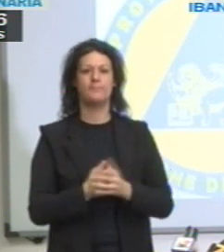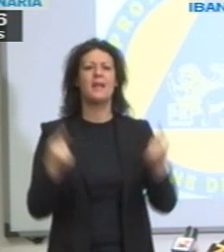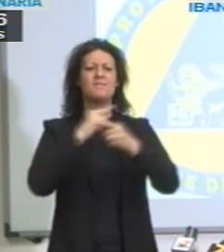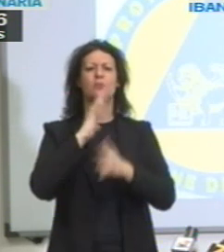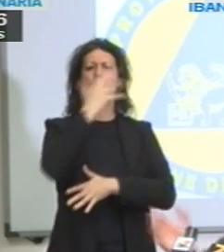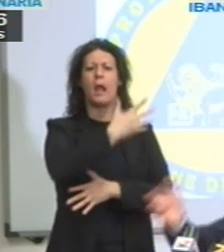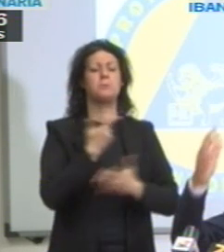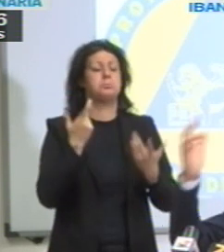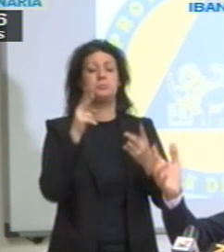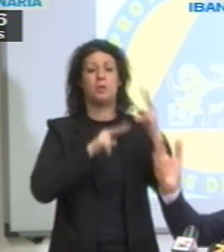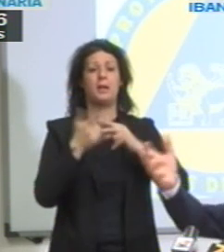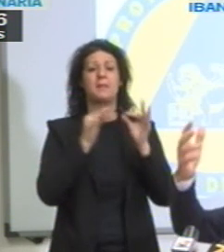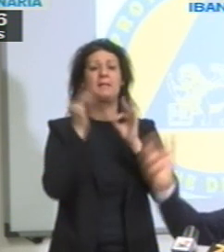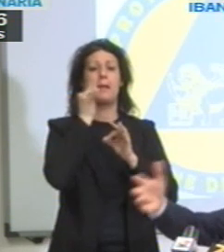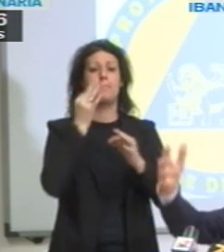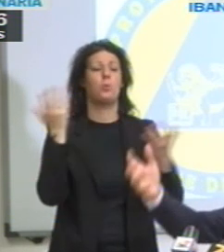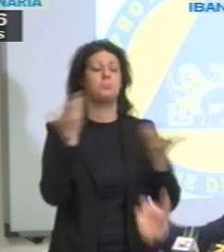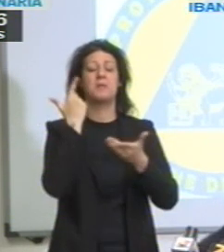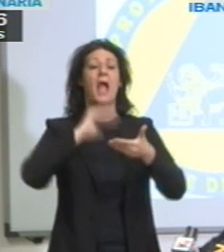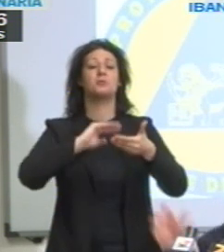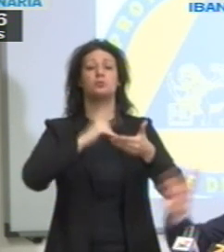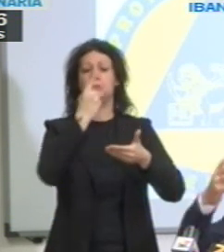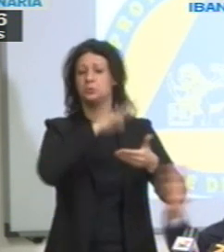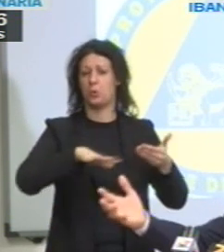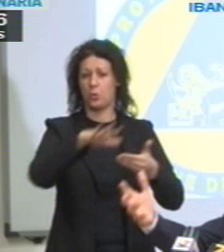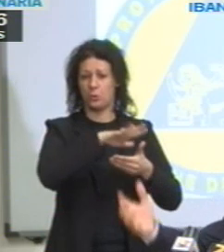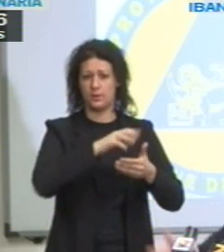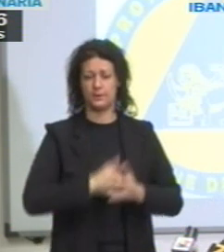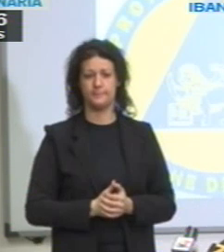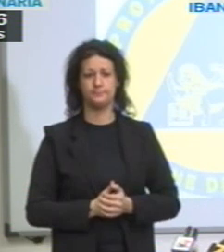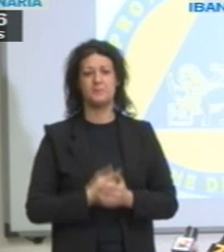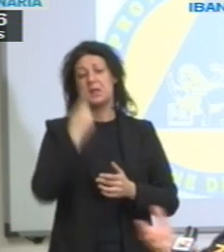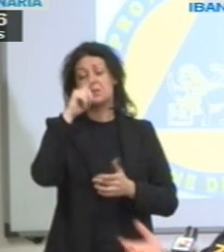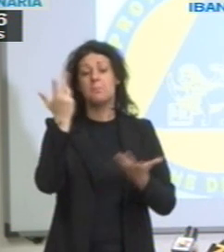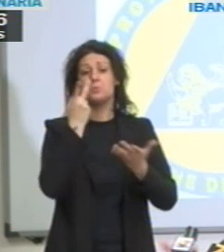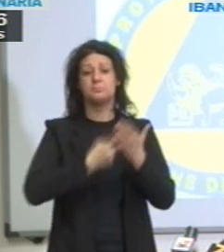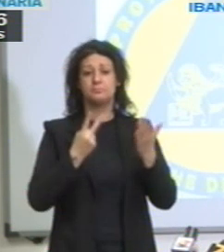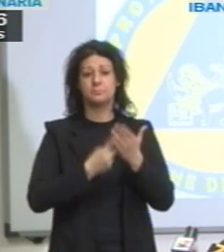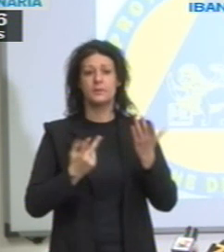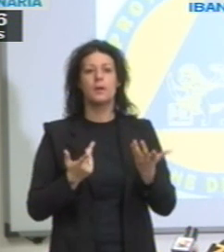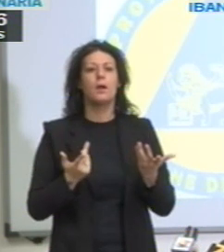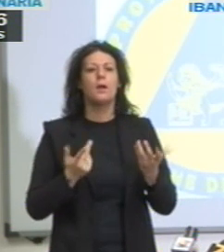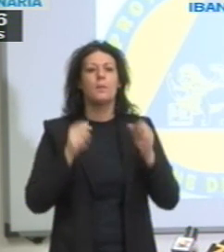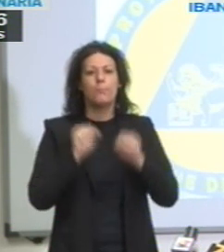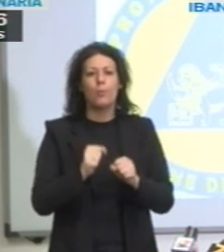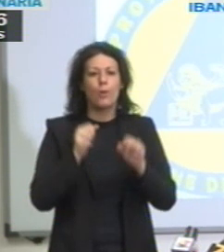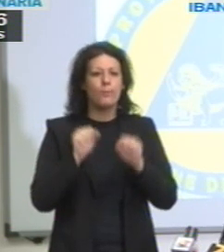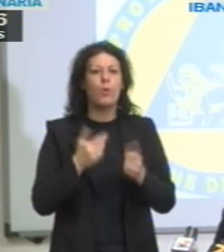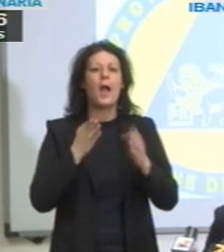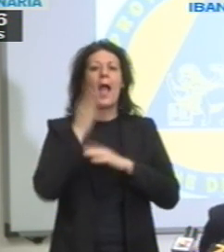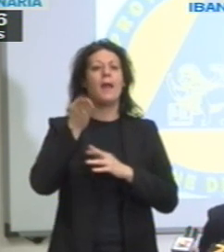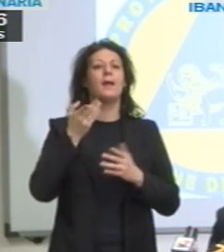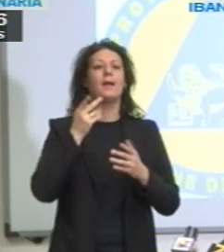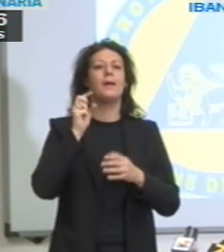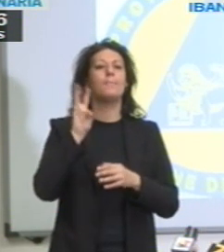un'associazione o di una realtà, perché va bene fare una, anche magari una prova sperimentale. Uno può andare a tamponare tutti i Boy Scout, ma